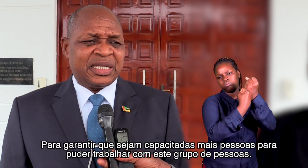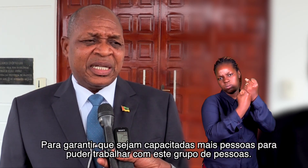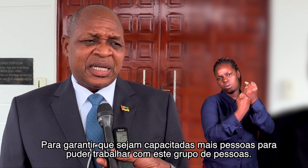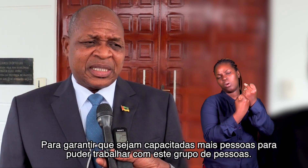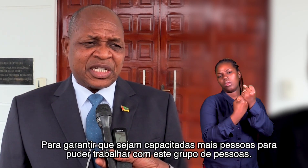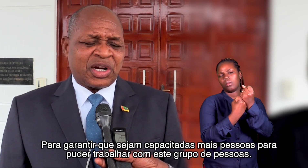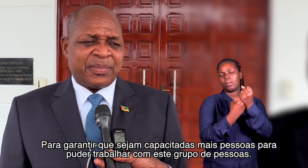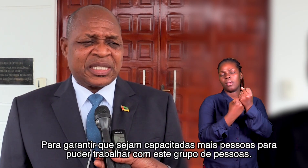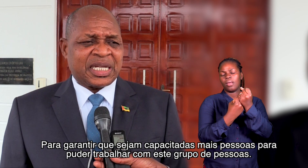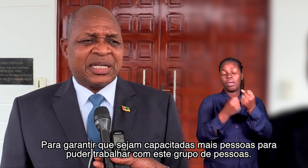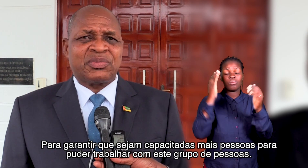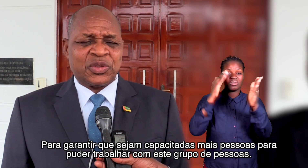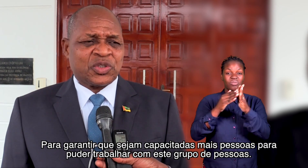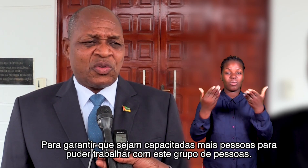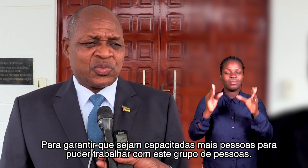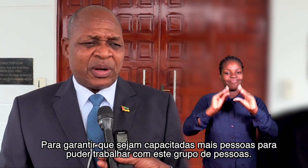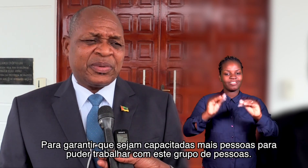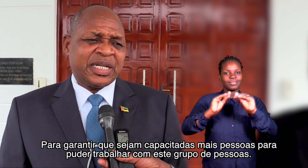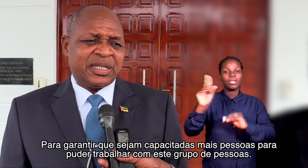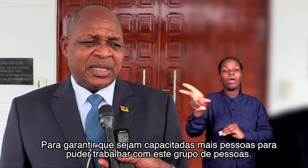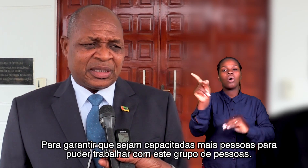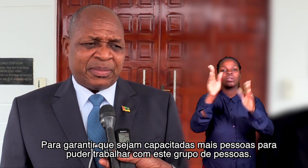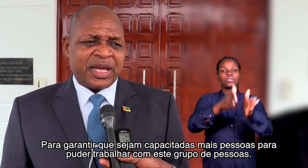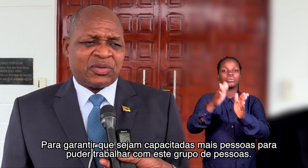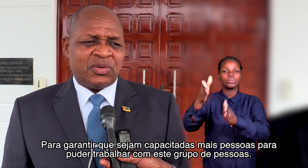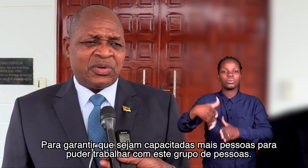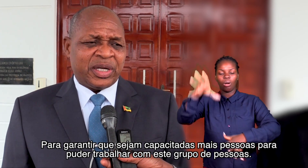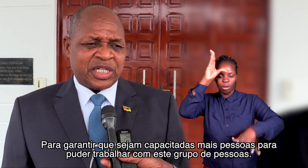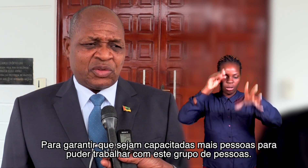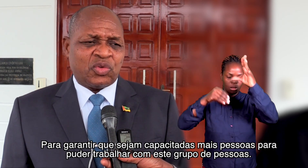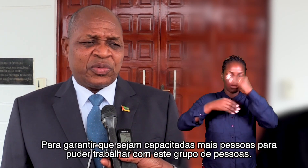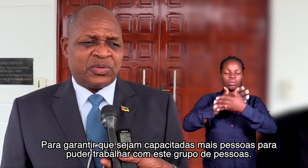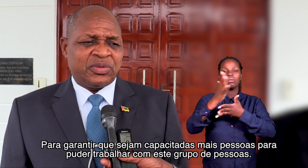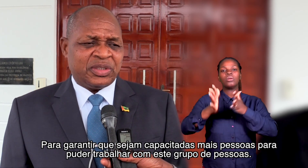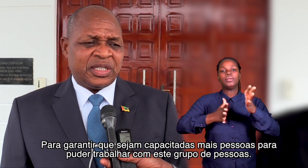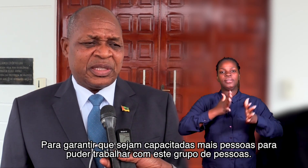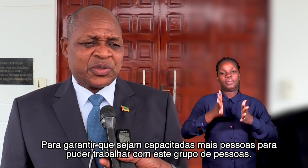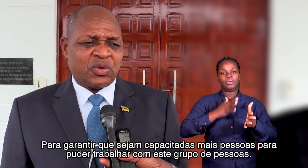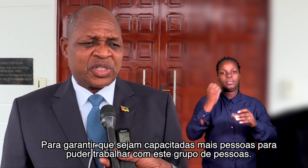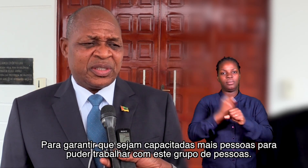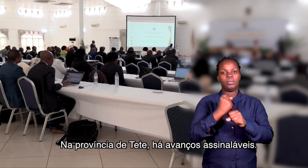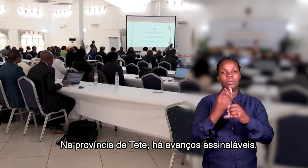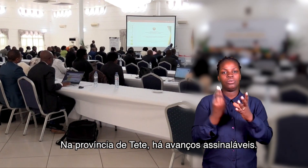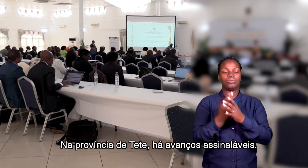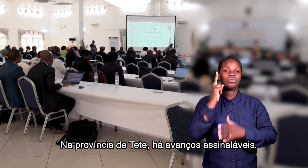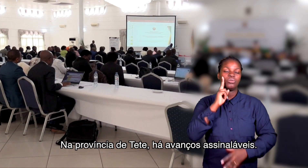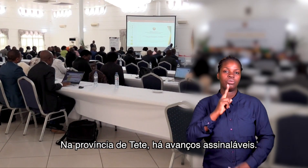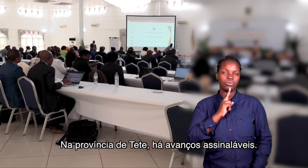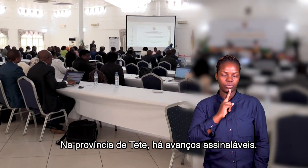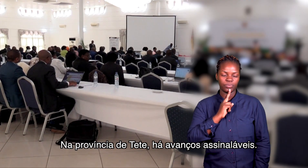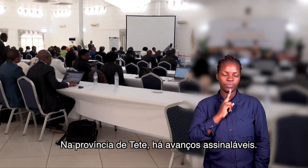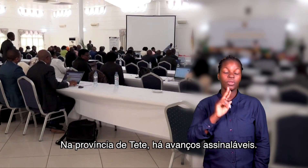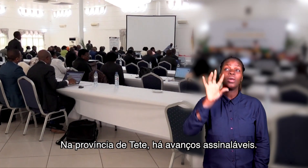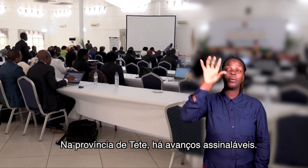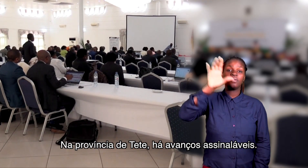garantir que sejam capacitadas mais pessoas para poderem trabalhar com este grupo de pessoas. Na província de